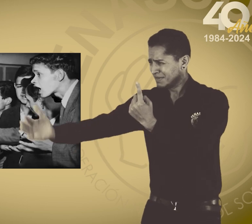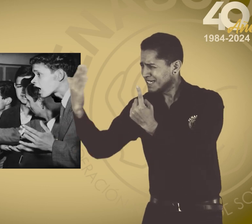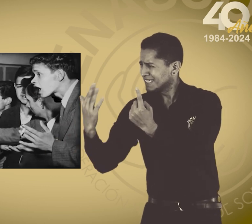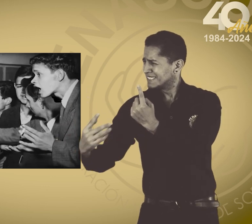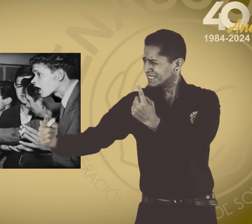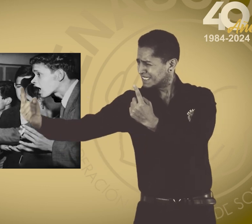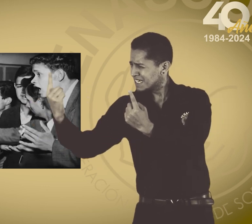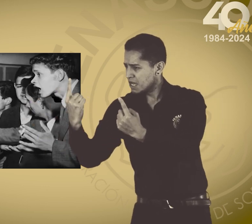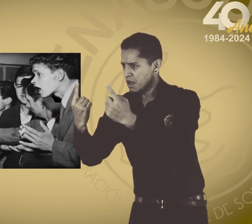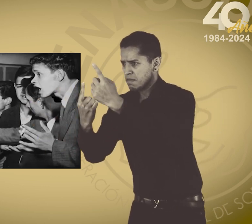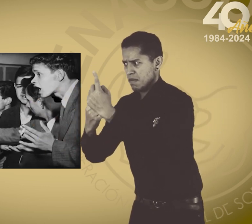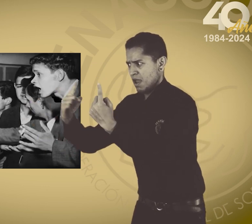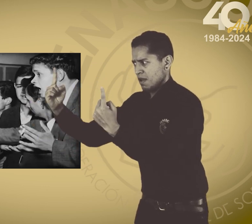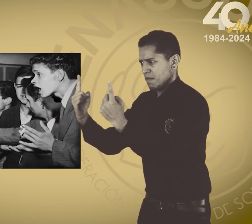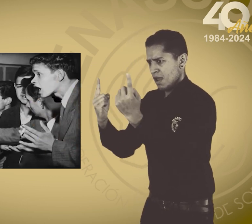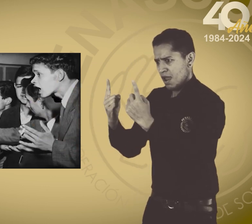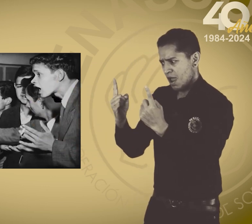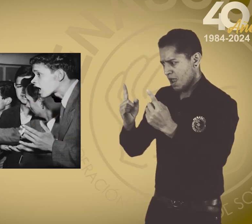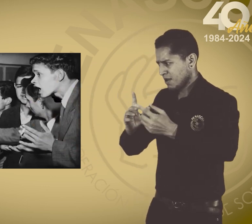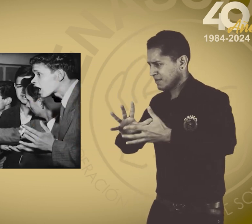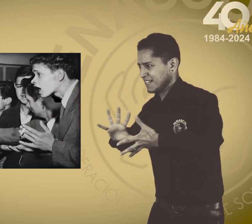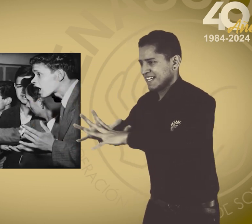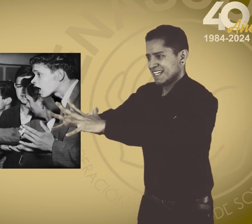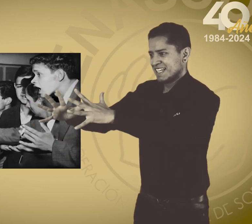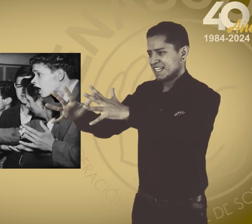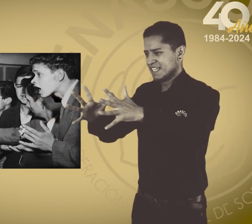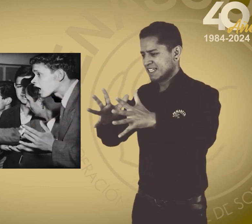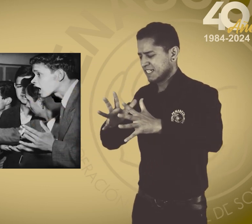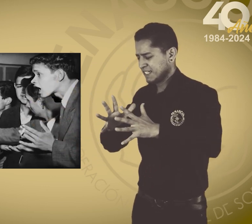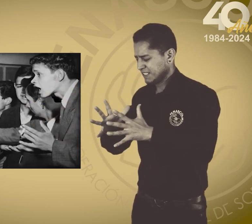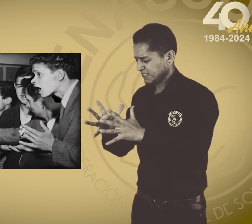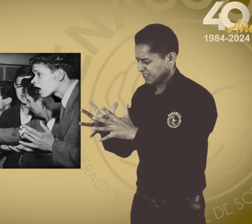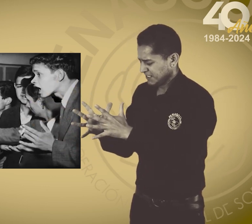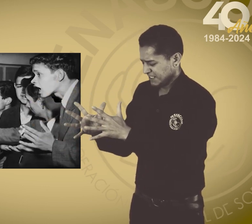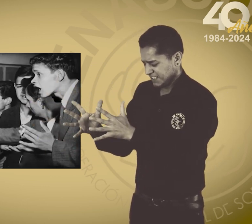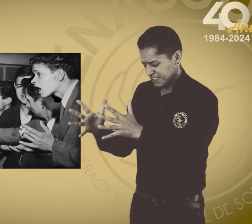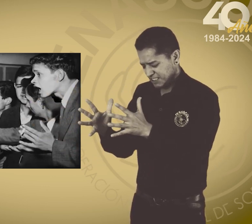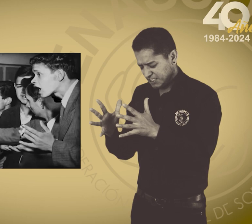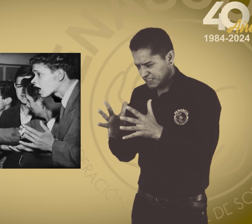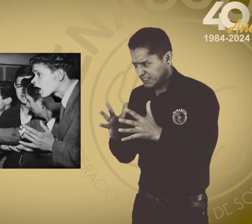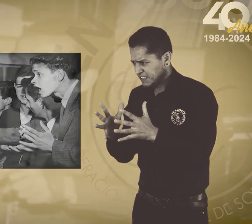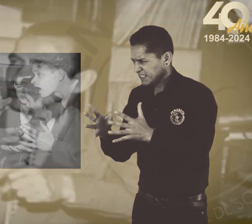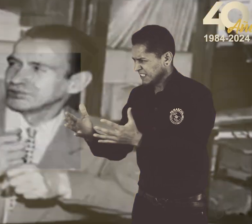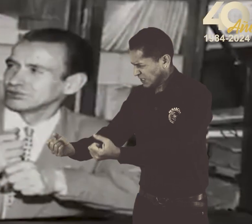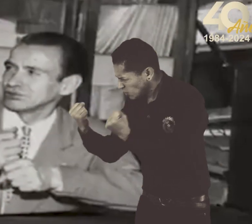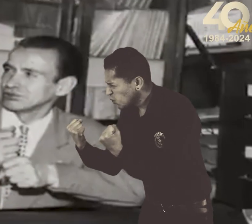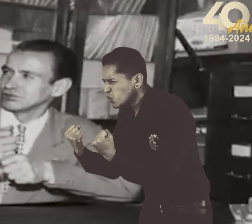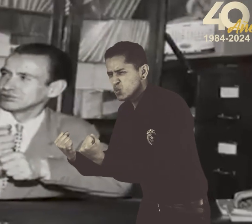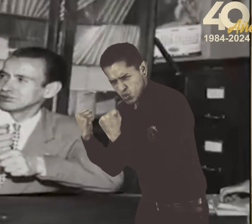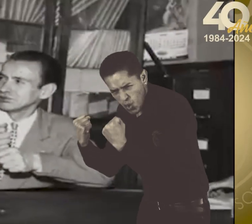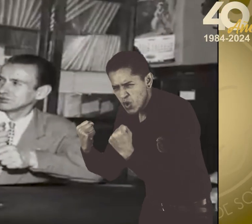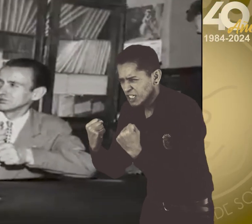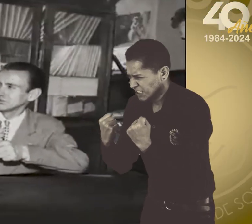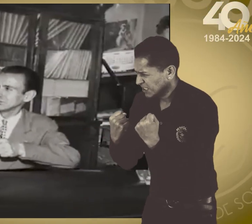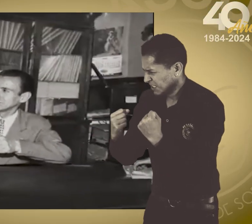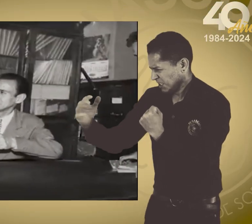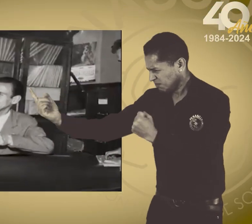somos muchos. Nuestras manos hablan, es nuestra lengua, nuestra fortaleza.